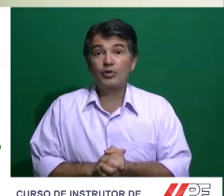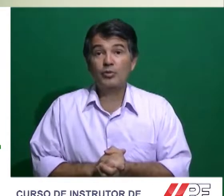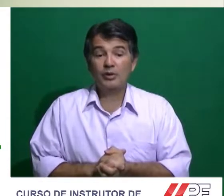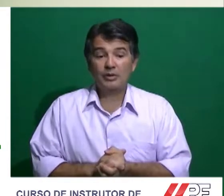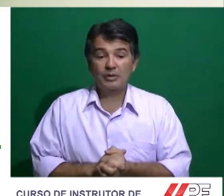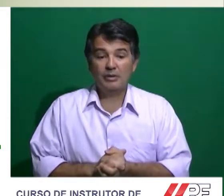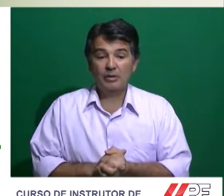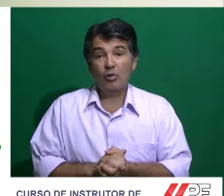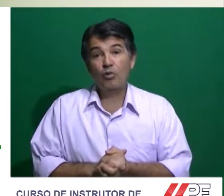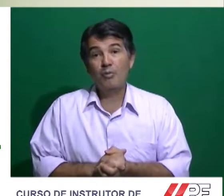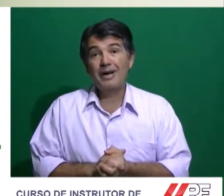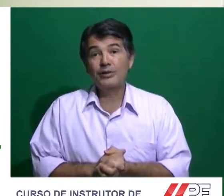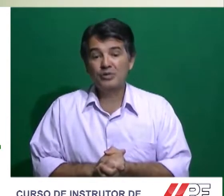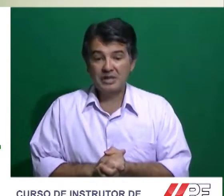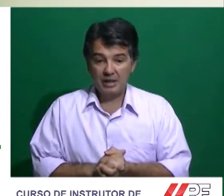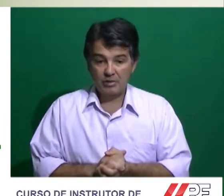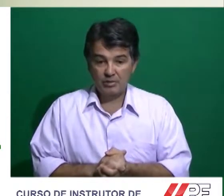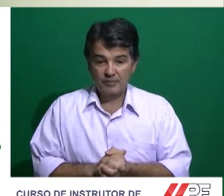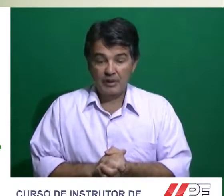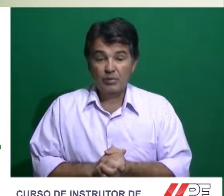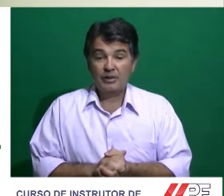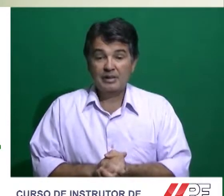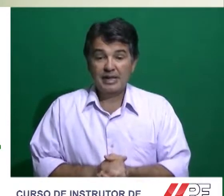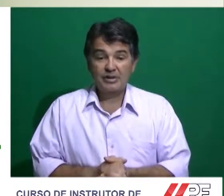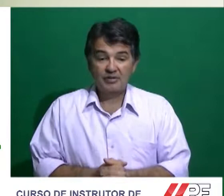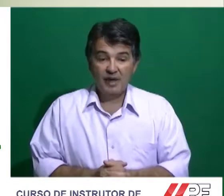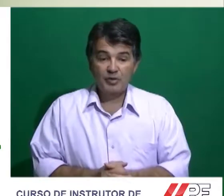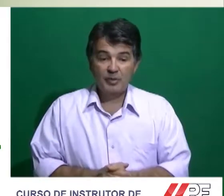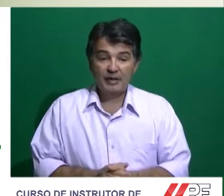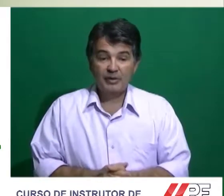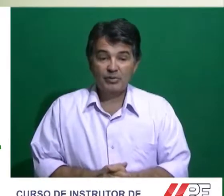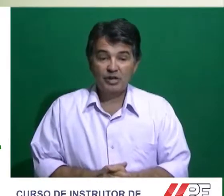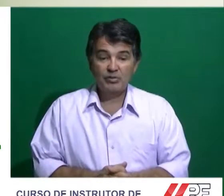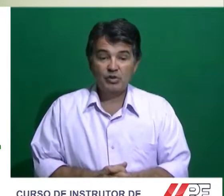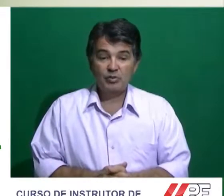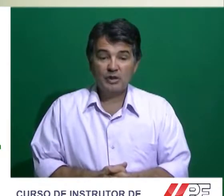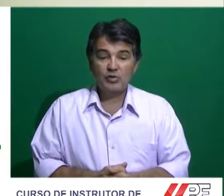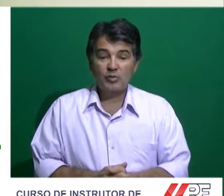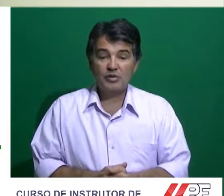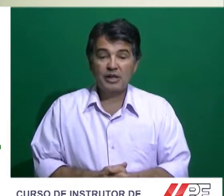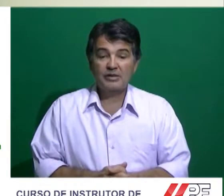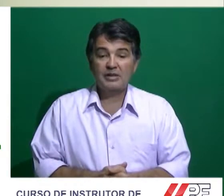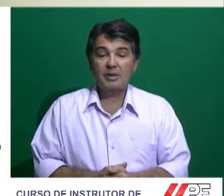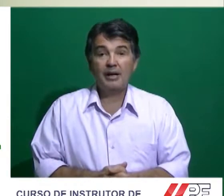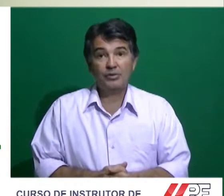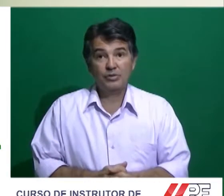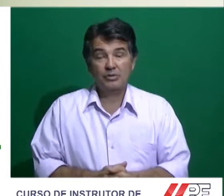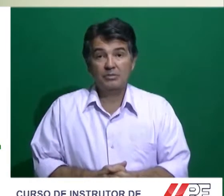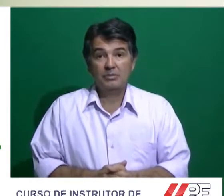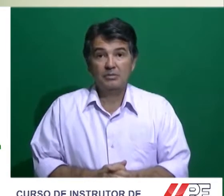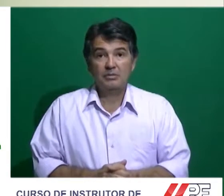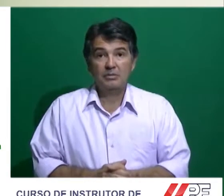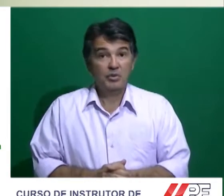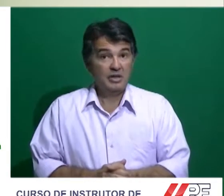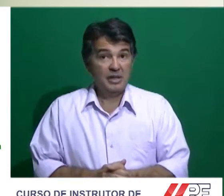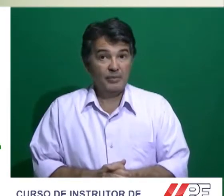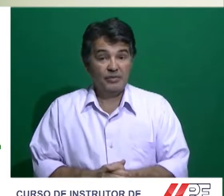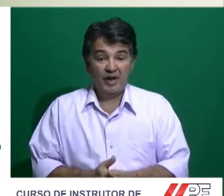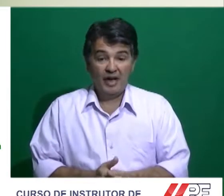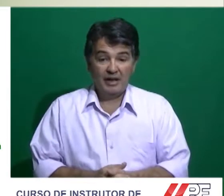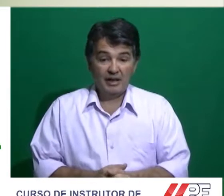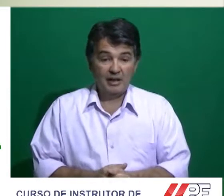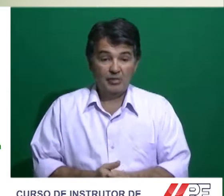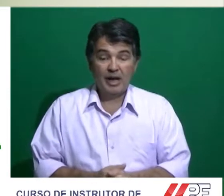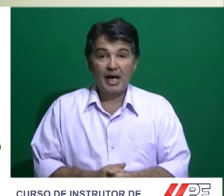instrumento ou manuseio. Utilizados em verbos para manuseio de instrumentos ou objetos animados. Por